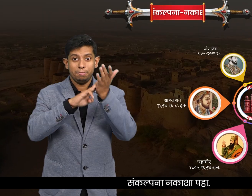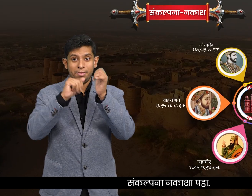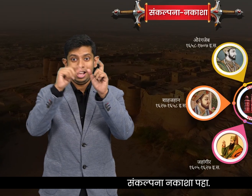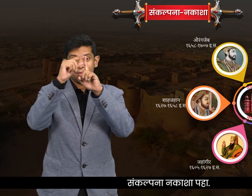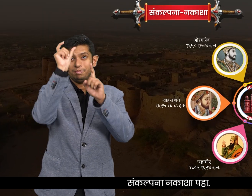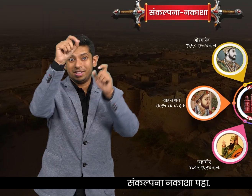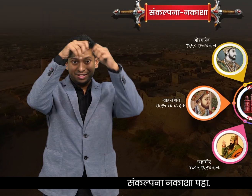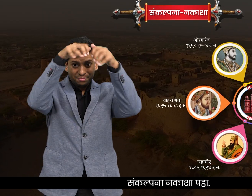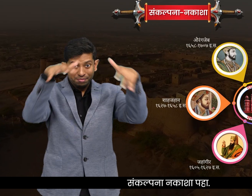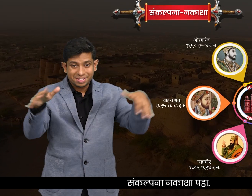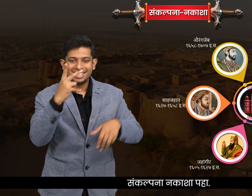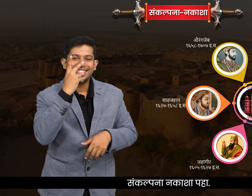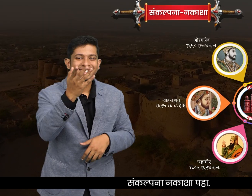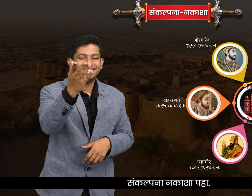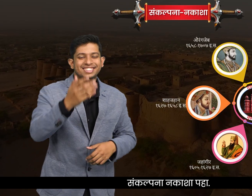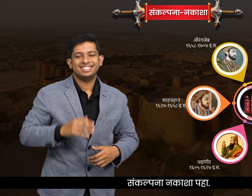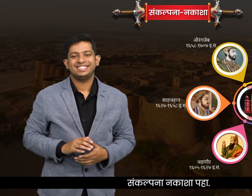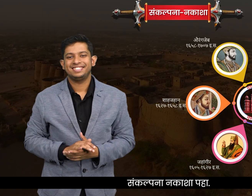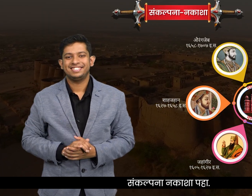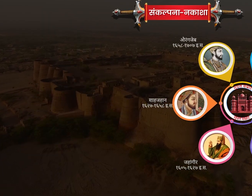संकल्पना नकाशा पहा.